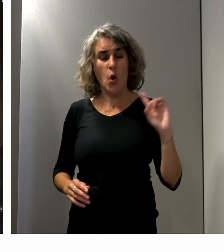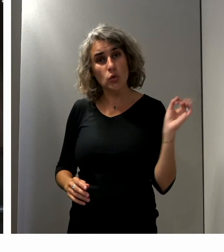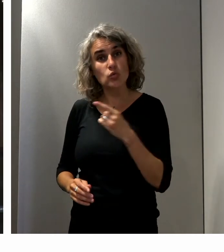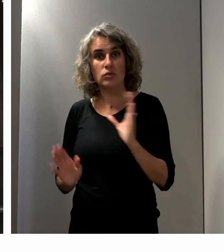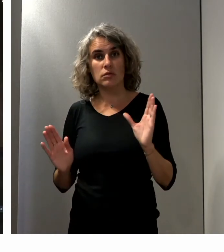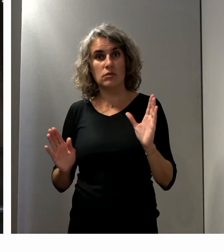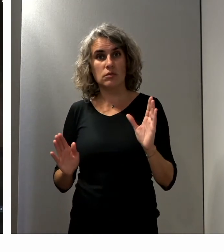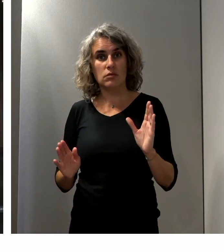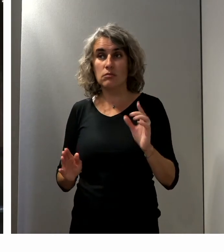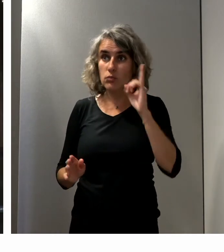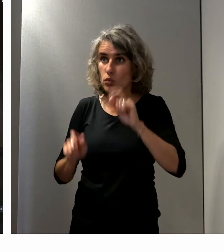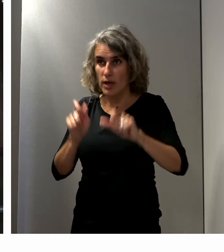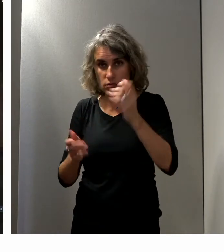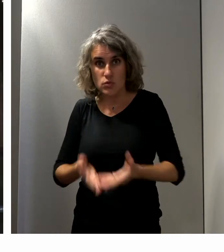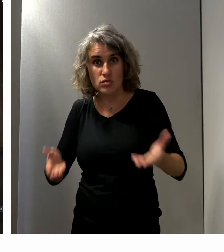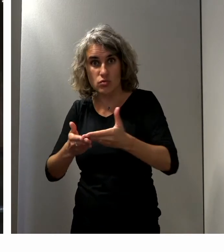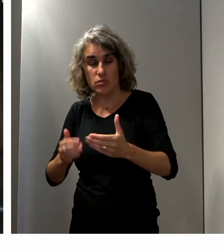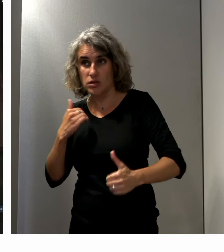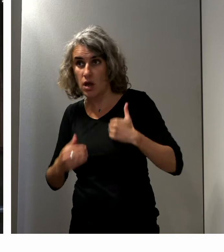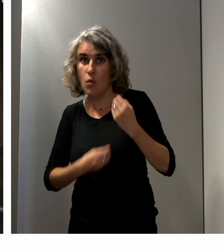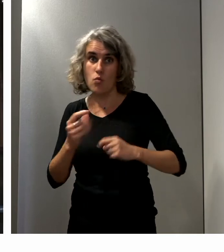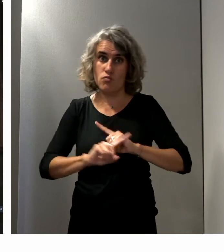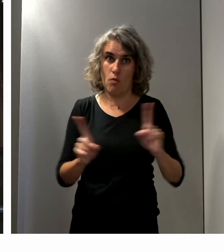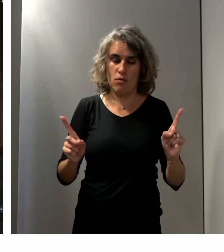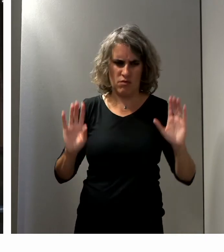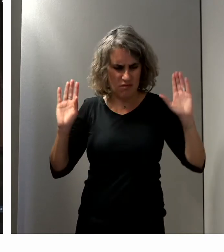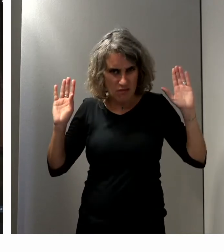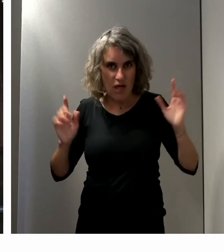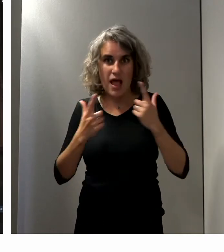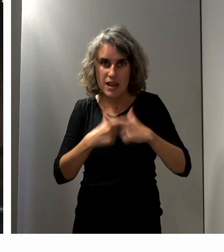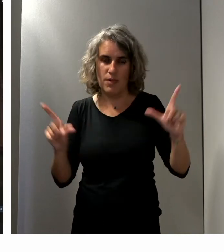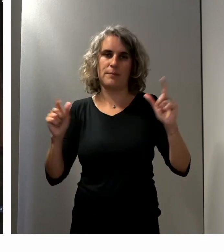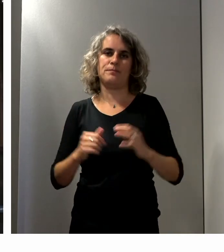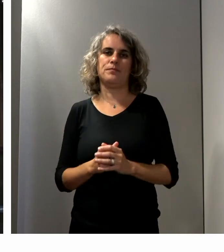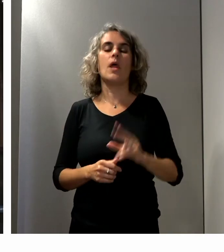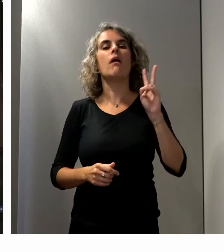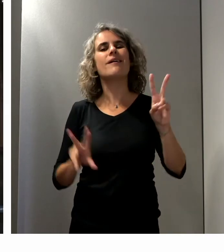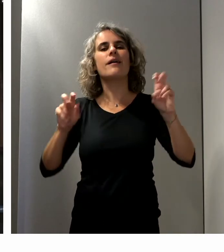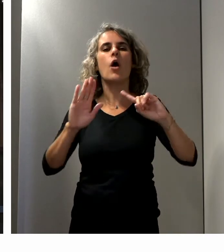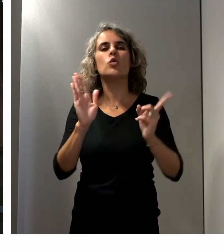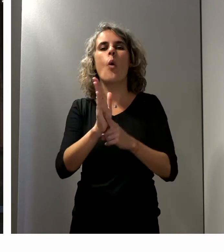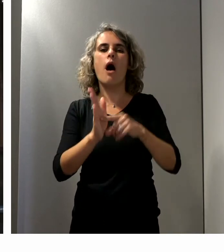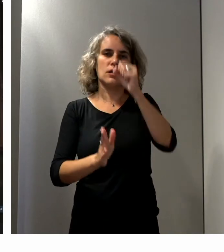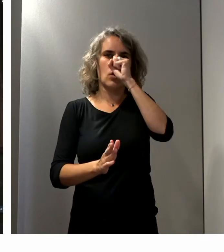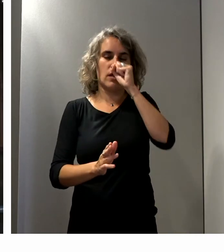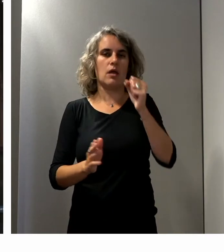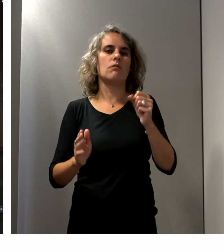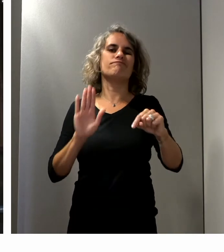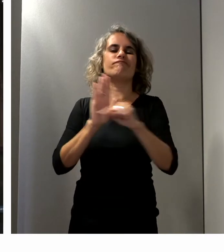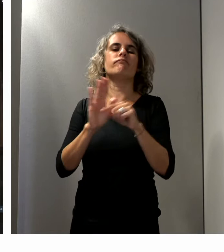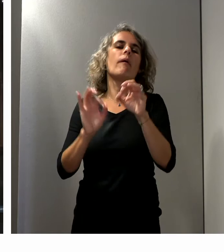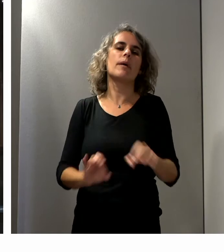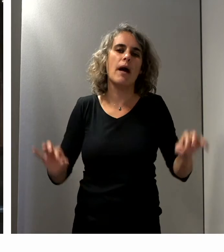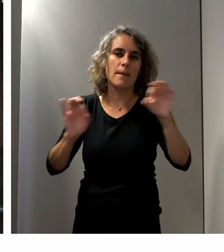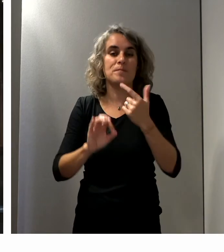seulement les personnes en situation de handicap. Alors, s'il n'existe pas à proprement parler de droit à la sexualité, entendu comme